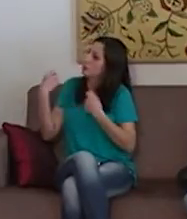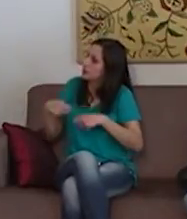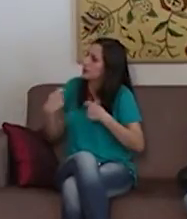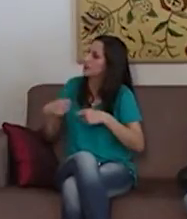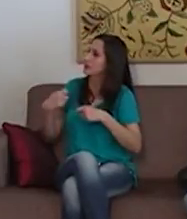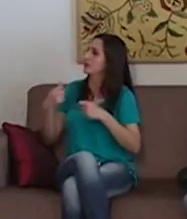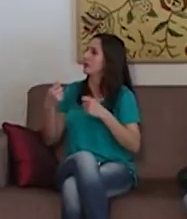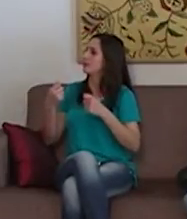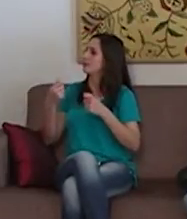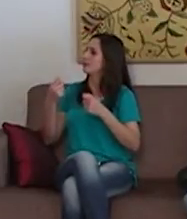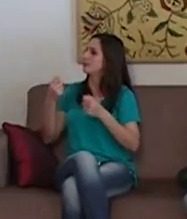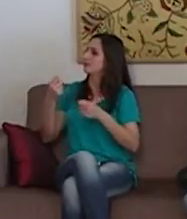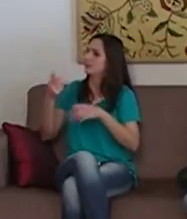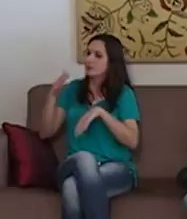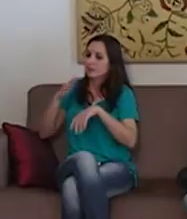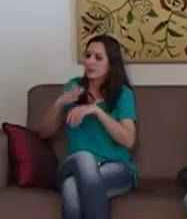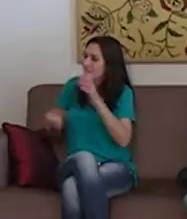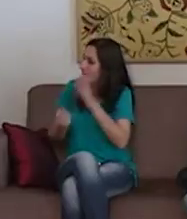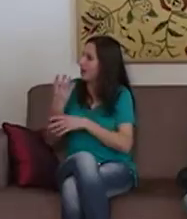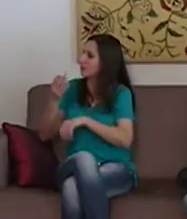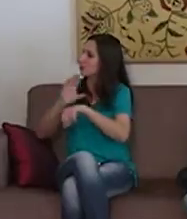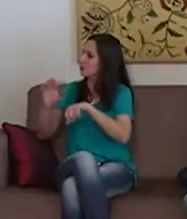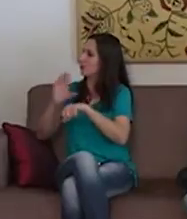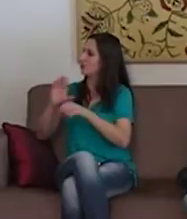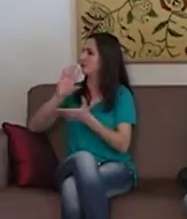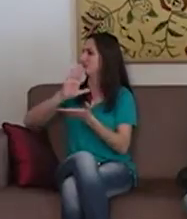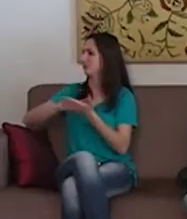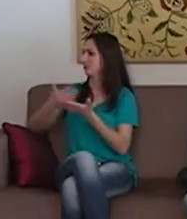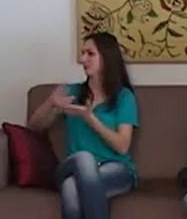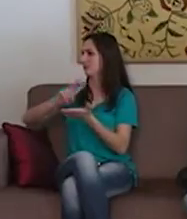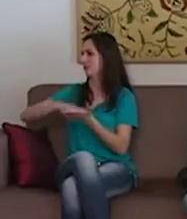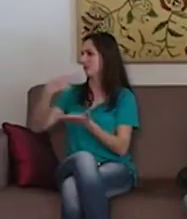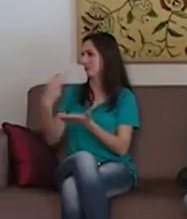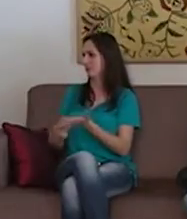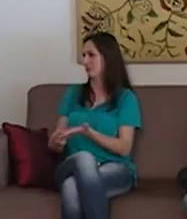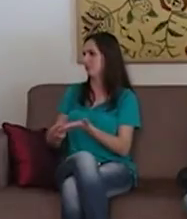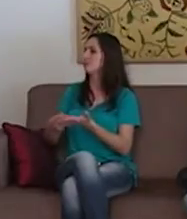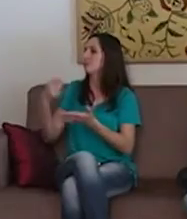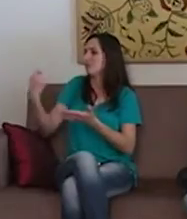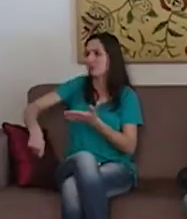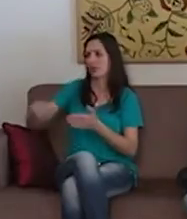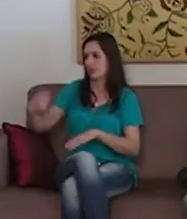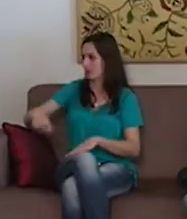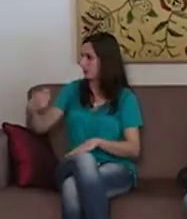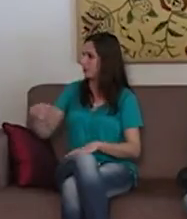universidade. Então seria importante a criação de cursos de formação de tradutores e intérpretes de Libras.